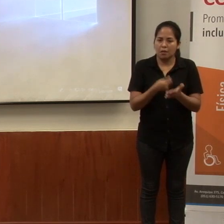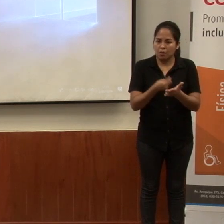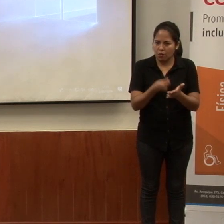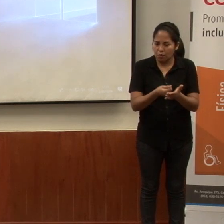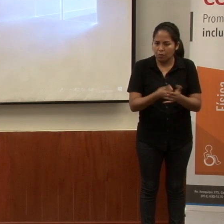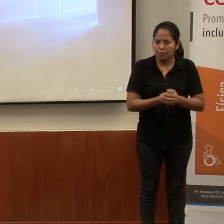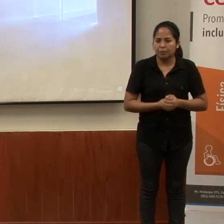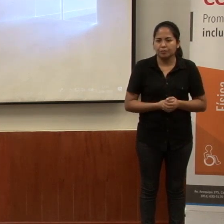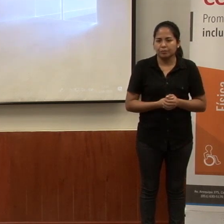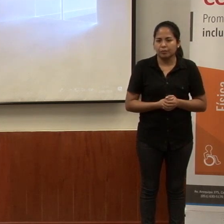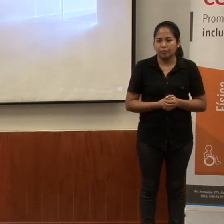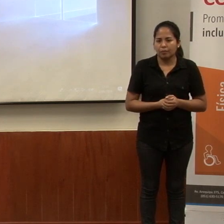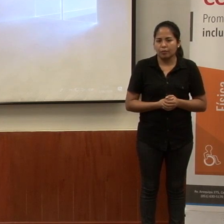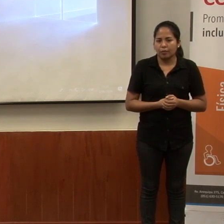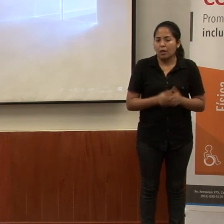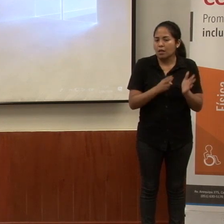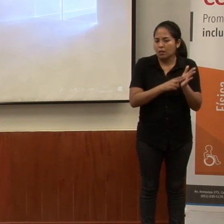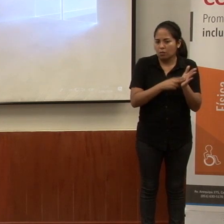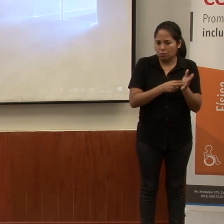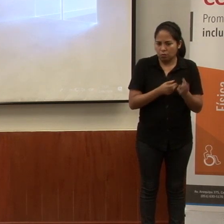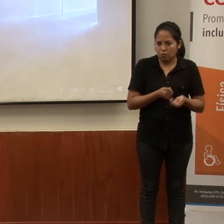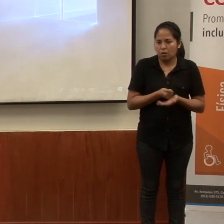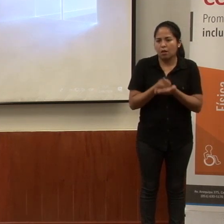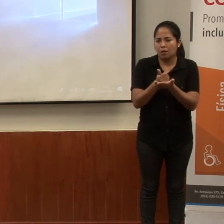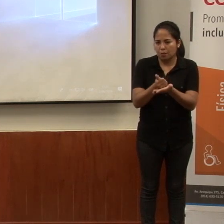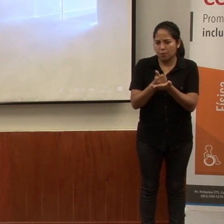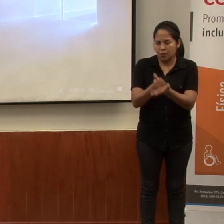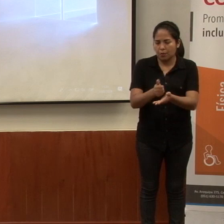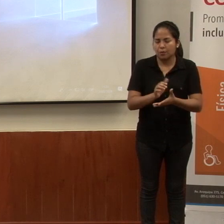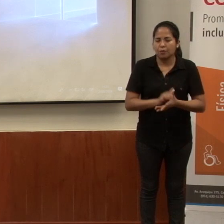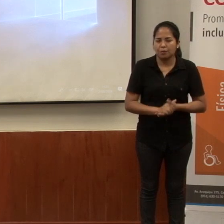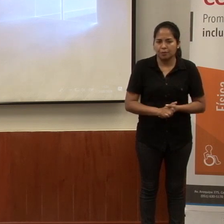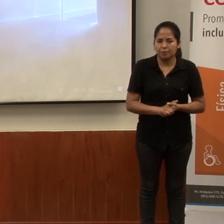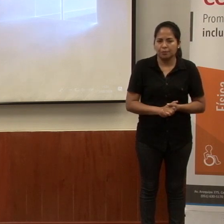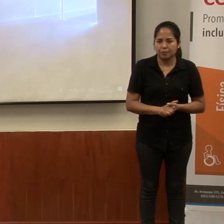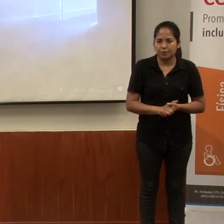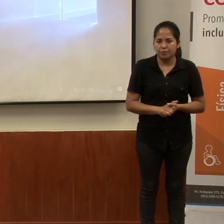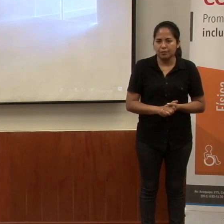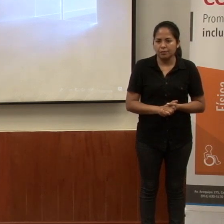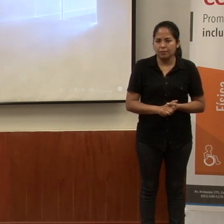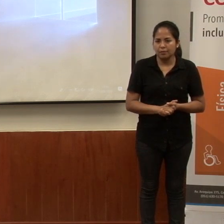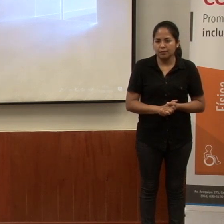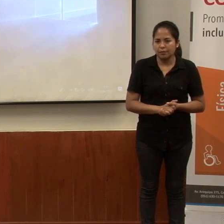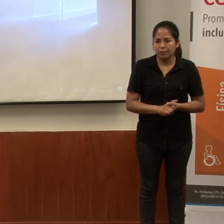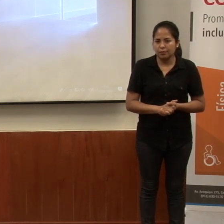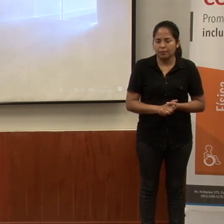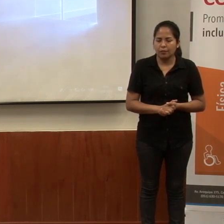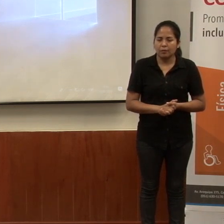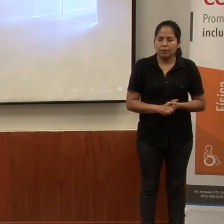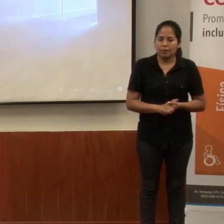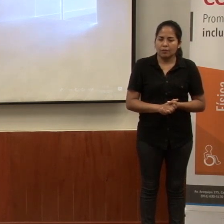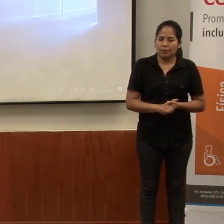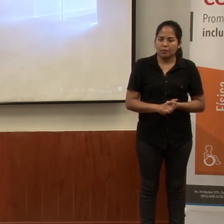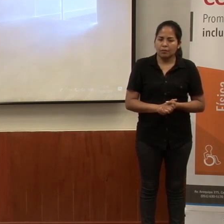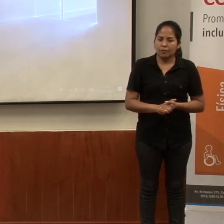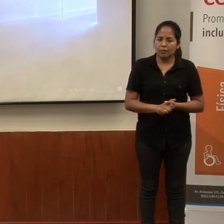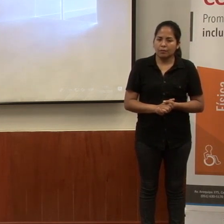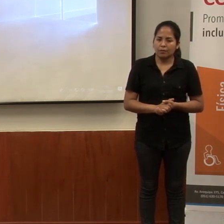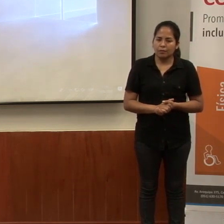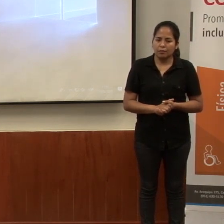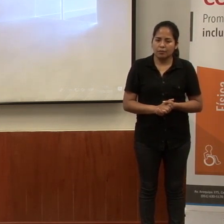público debería cubrirlo. No hemos podido. Se nos quedó en el CCB, regresó, no sé cuánta plata